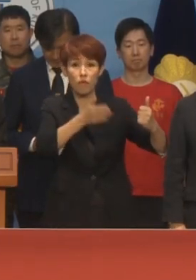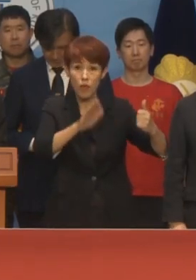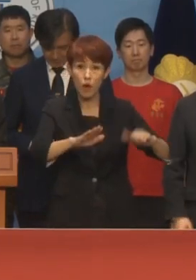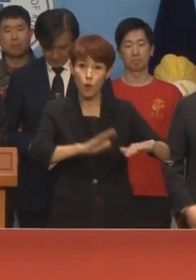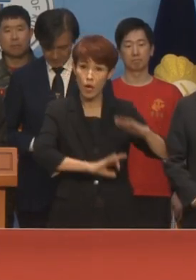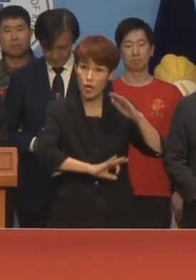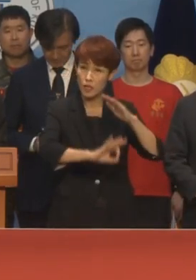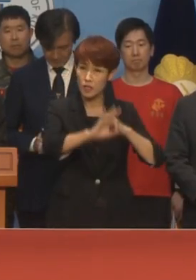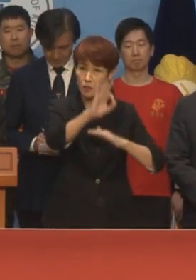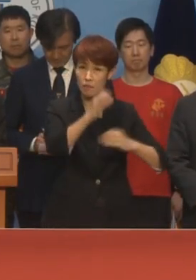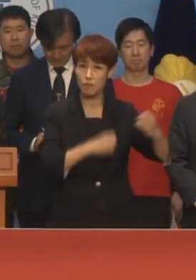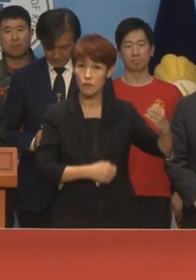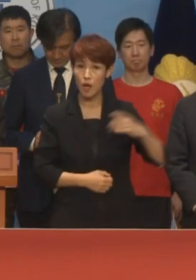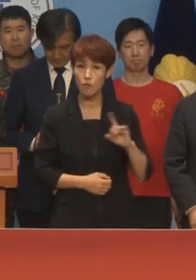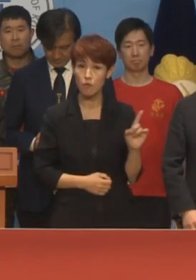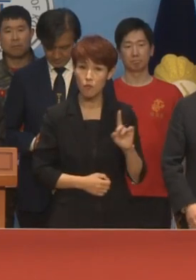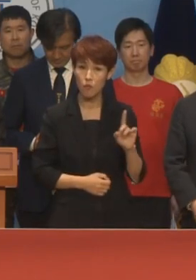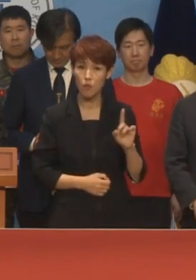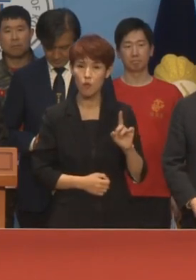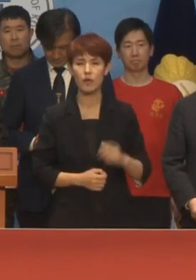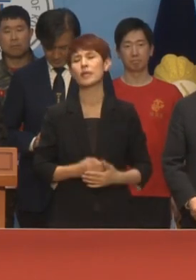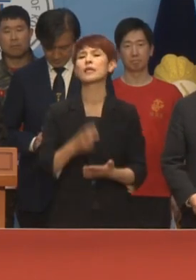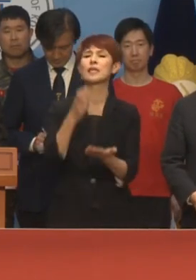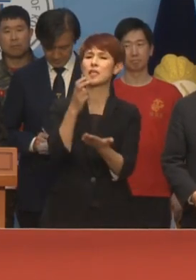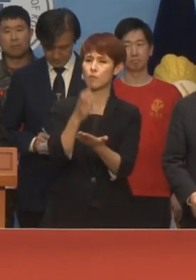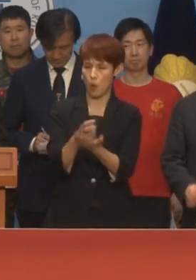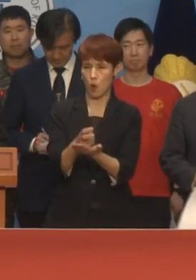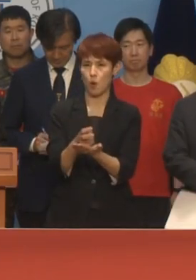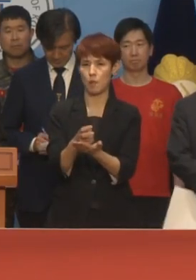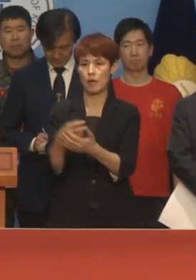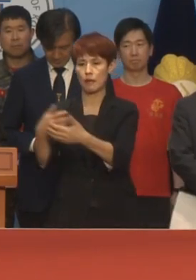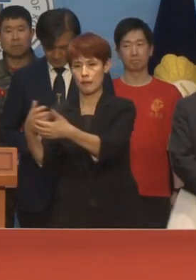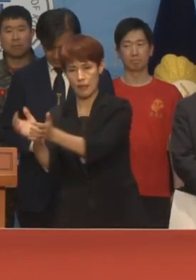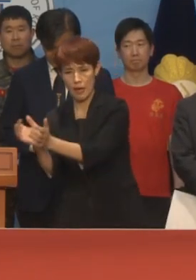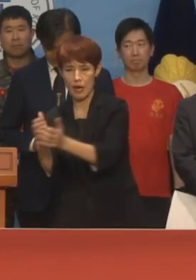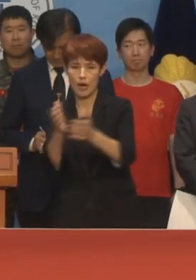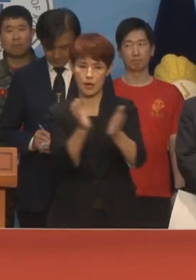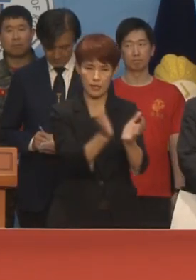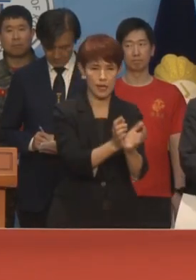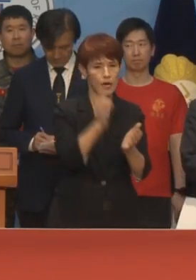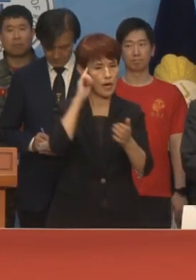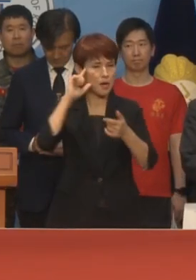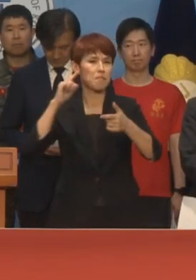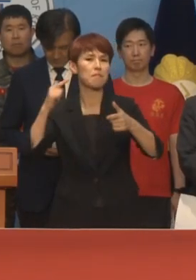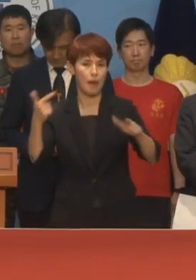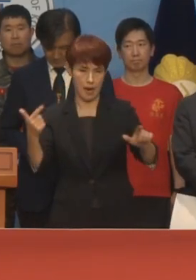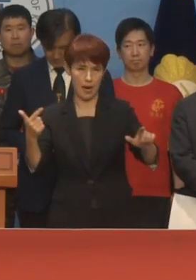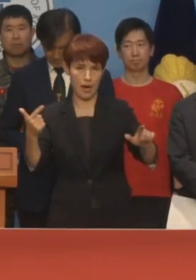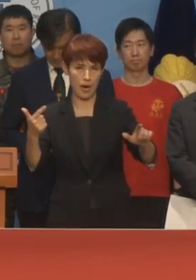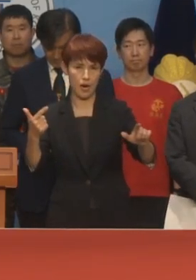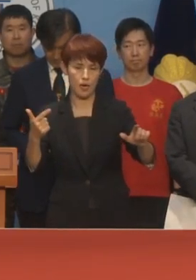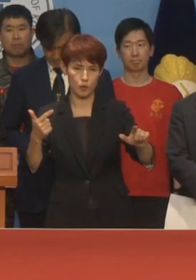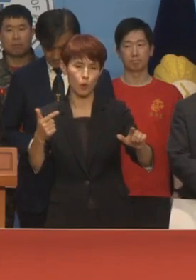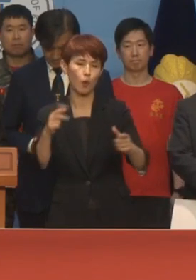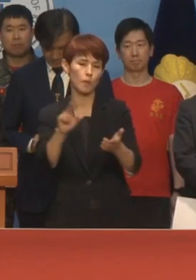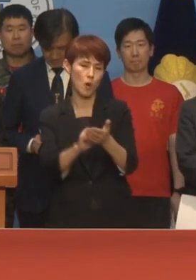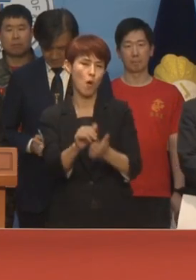아침까지 돌아온 말은 이 법이 양당 간에 이견이 있고 또 정쟁의 대상이 될